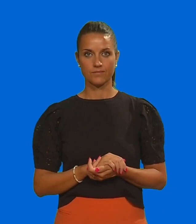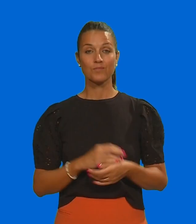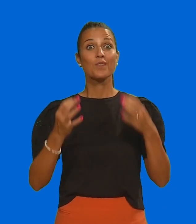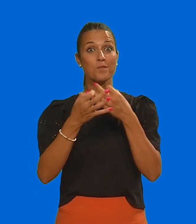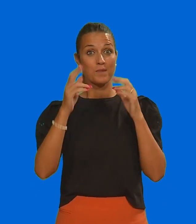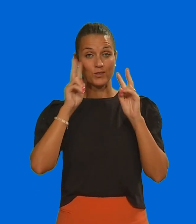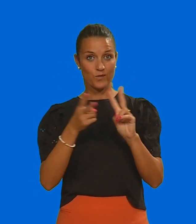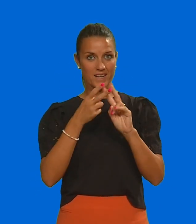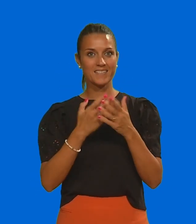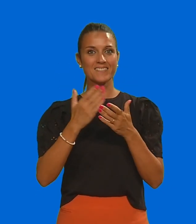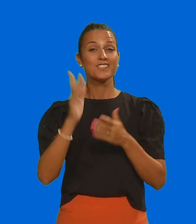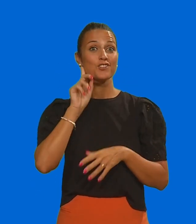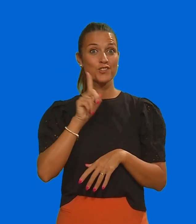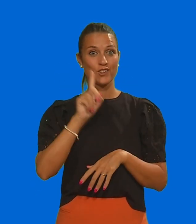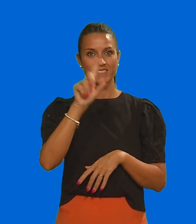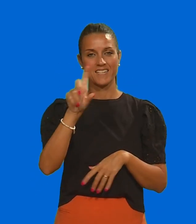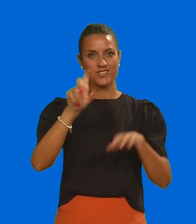Bentrovati al TG Sordi di Lecce 7.